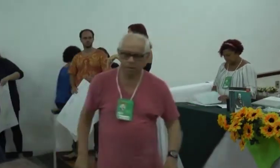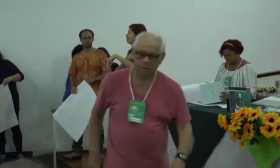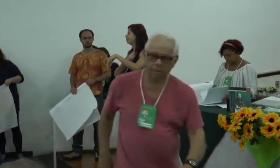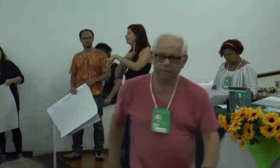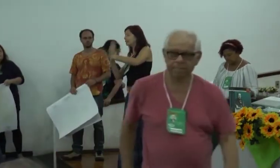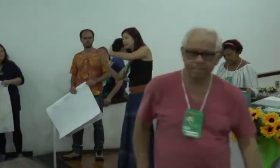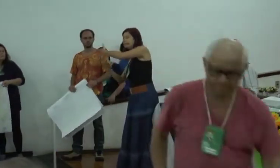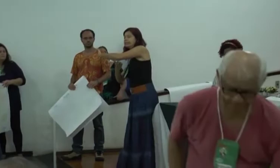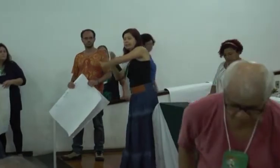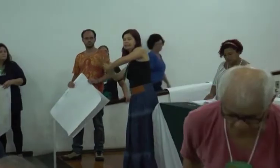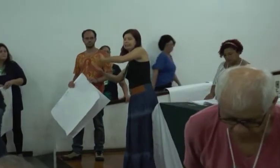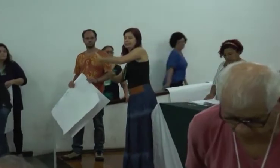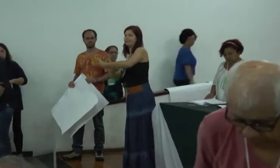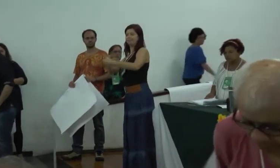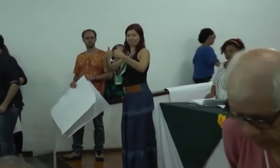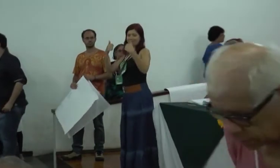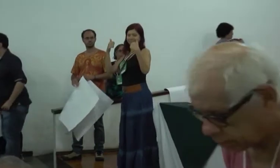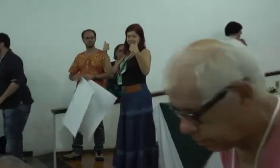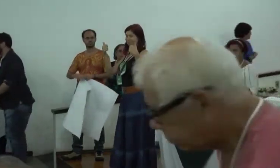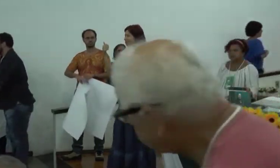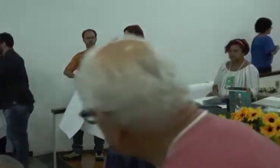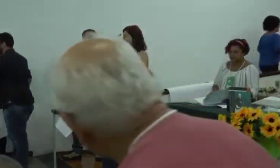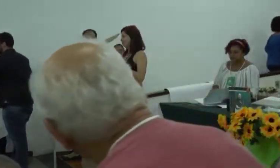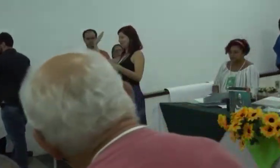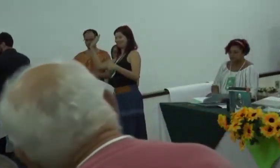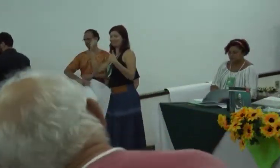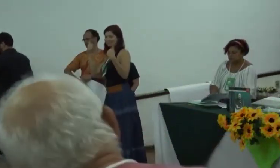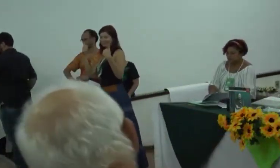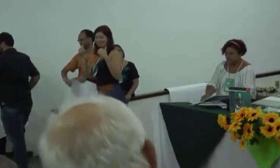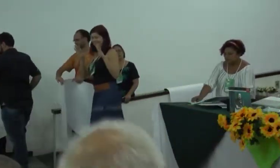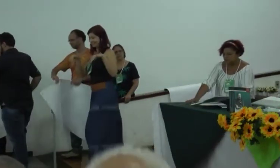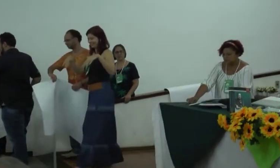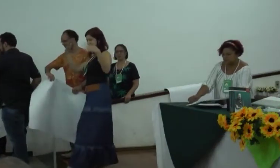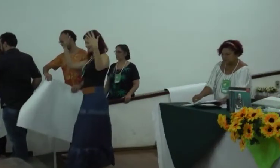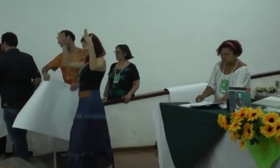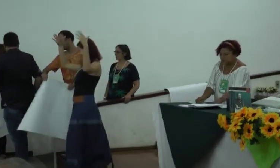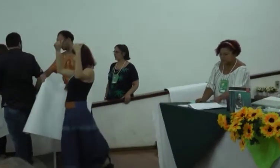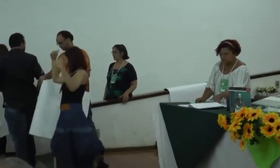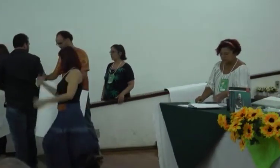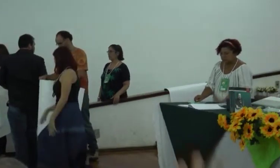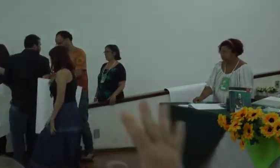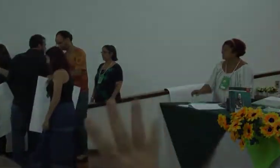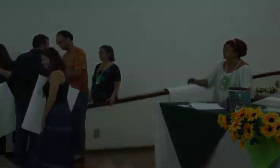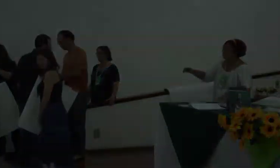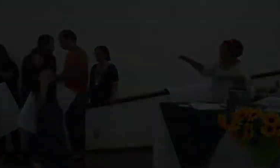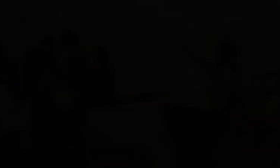sobre a reencarnação, a vida, ok? Muito obrigada.